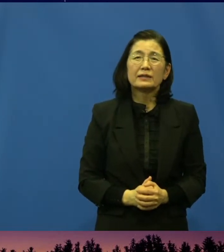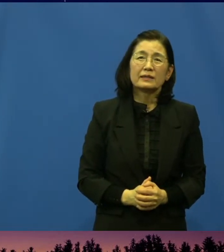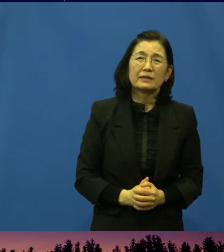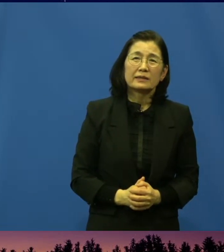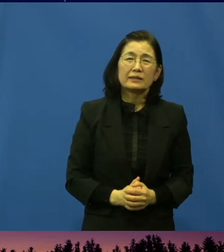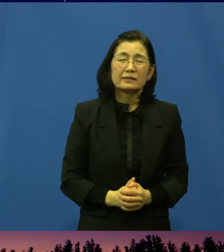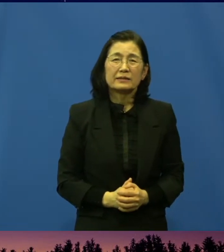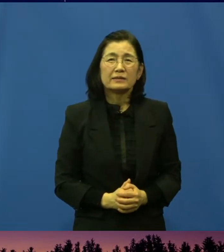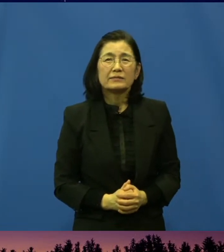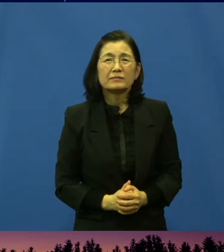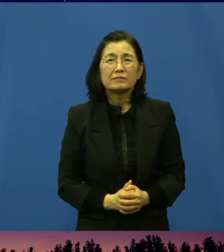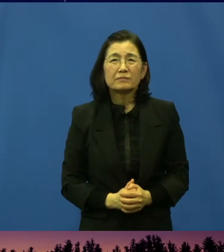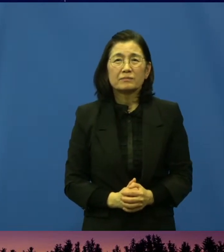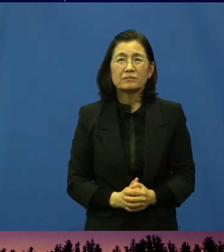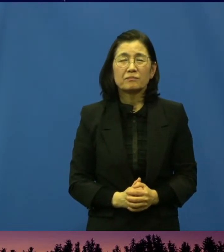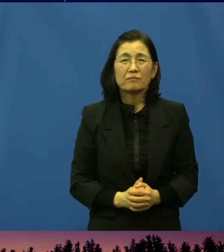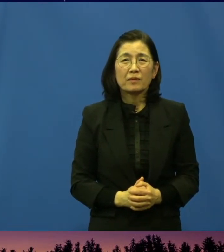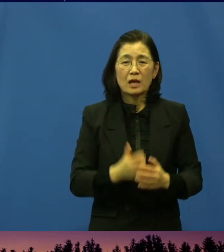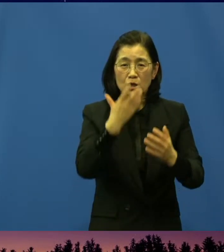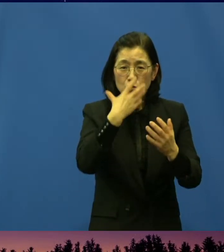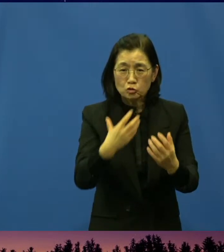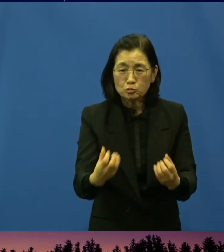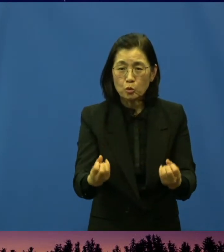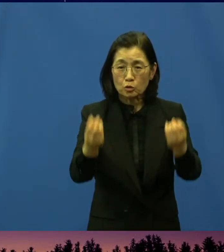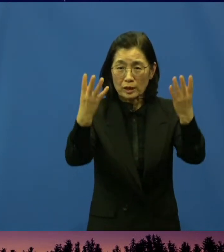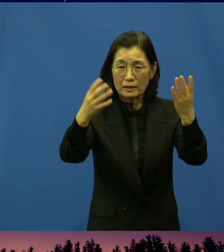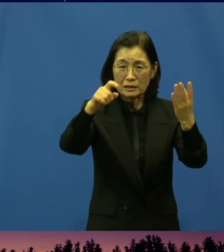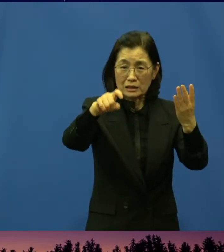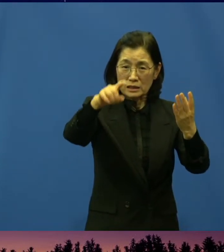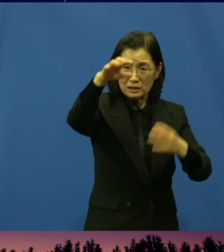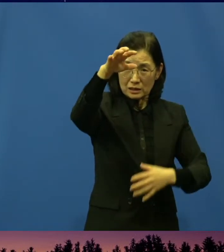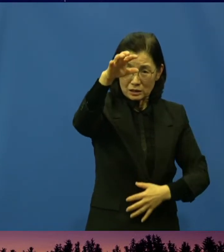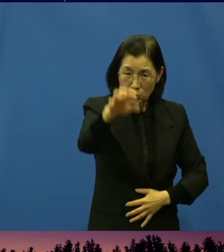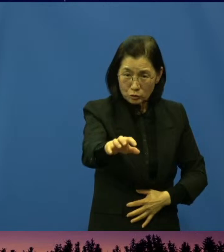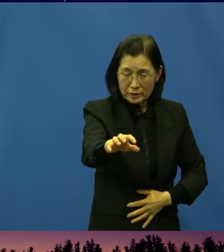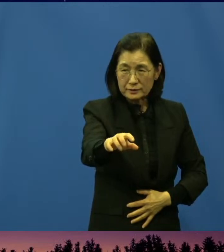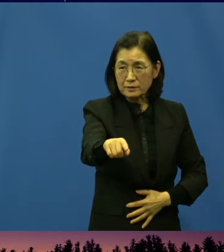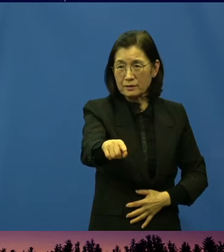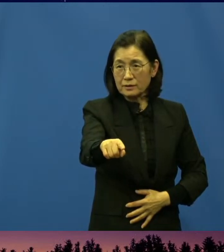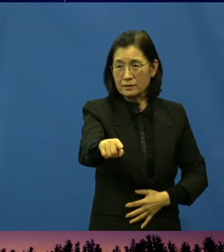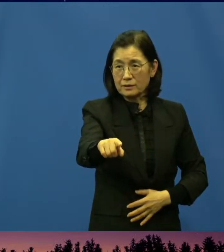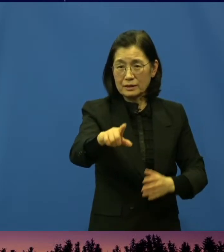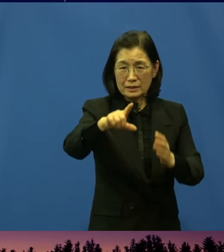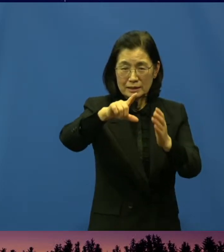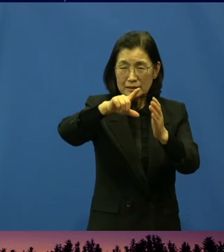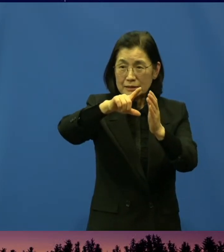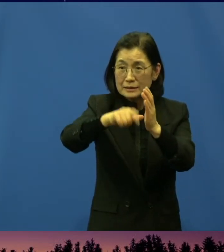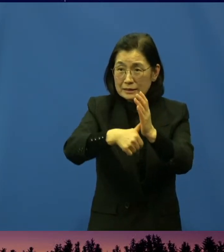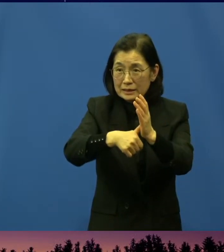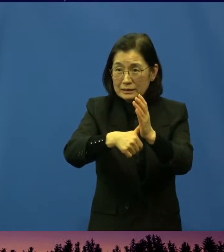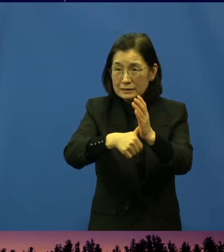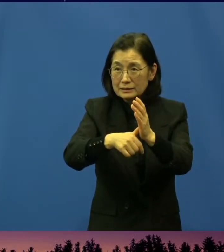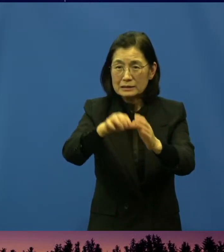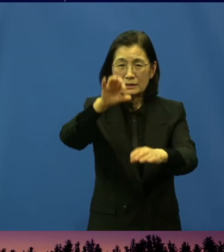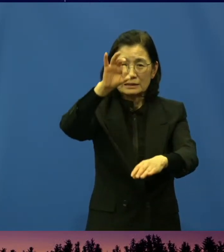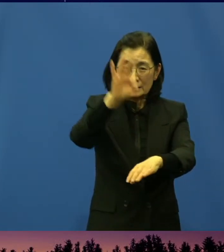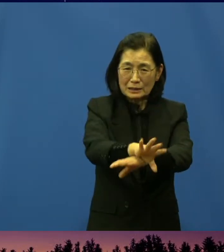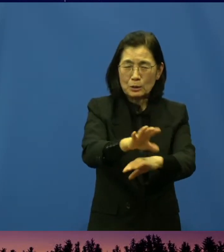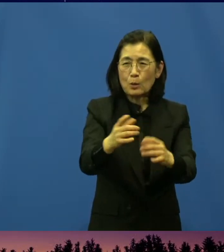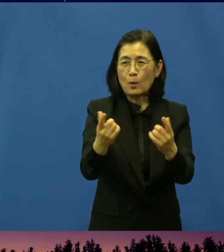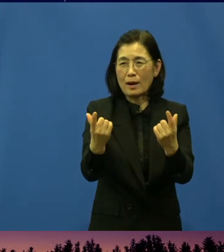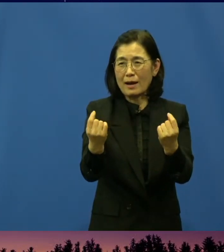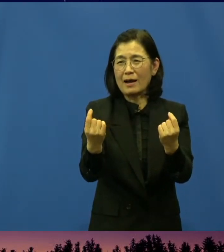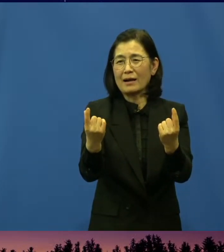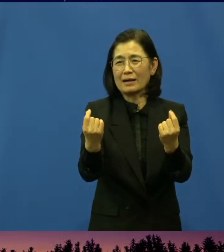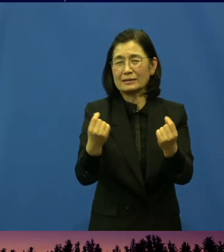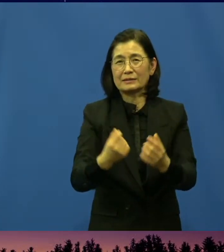여러분, 이 축복된 이 공간 안에 시간을 여러분들이 사신 거예요, 그죠? 다